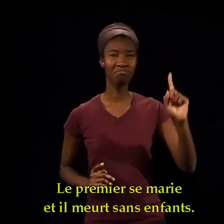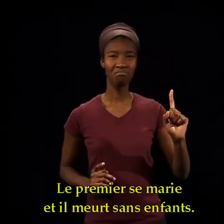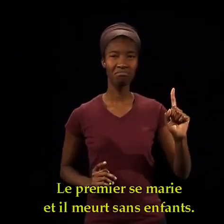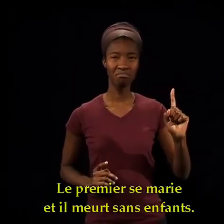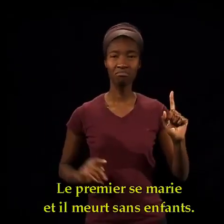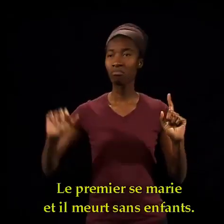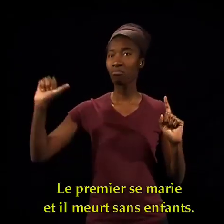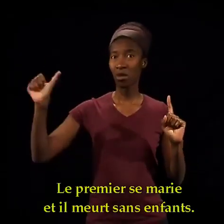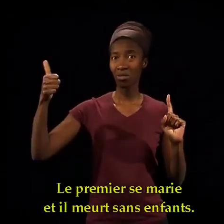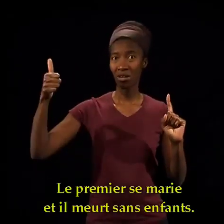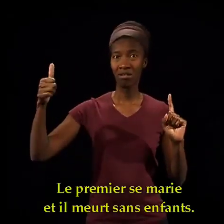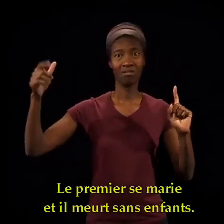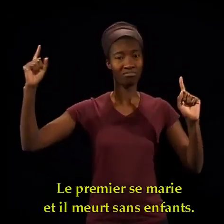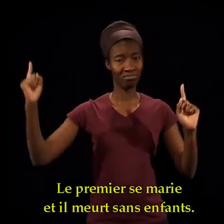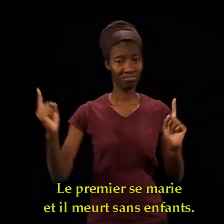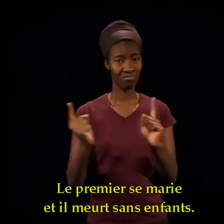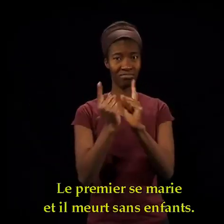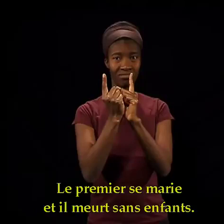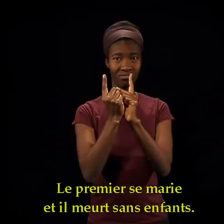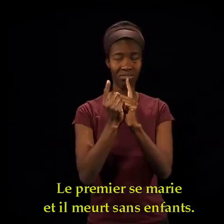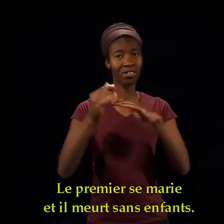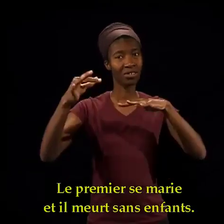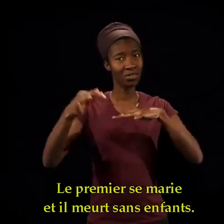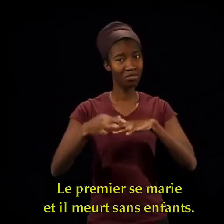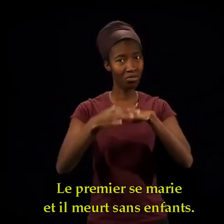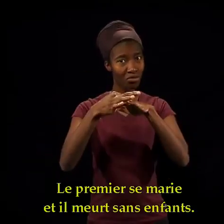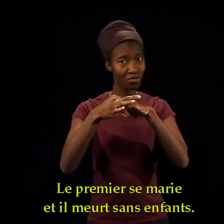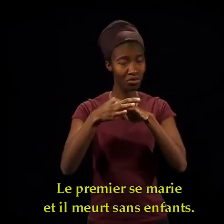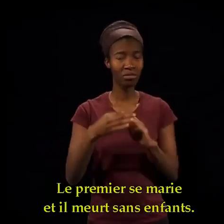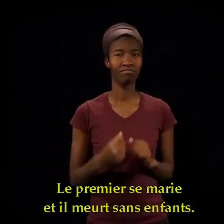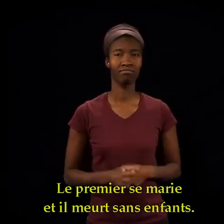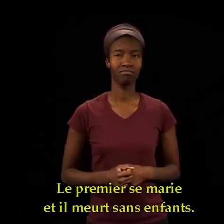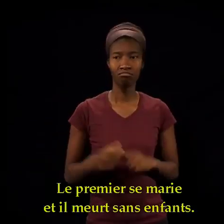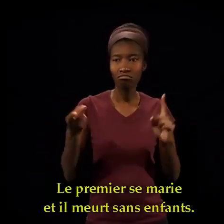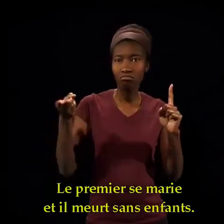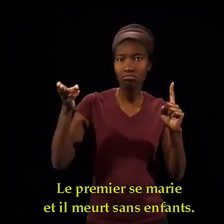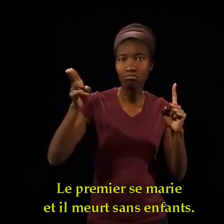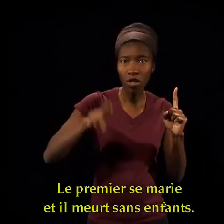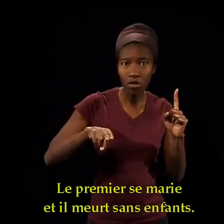Le premier se marie et il meurt sans enfant.